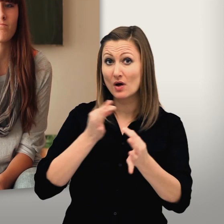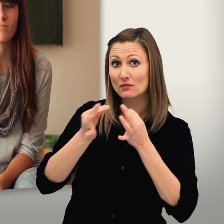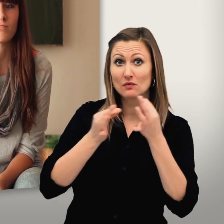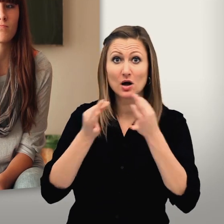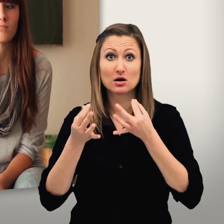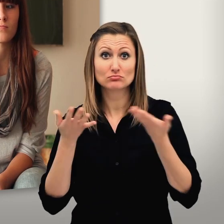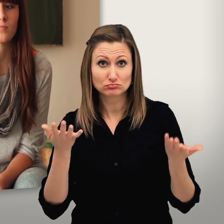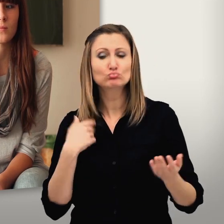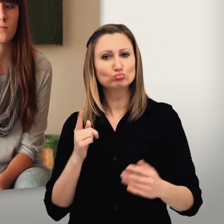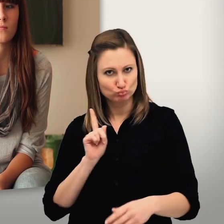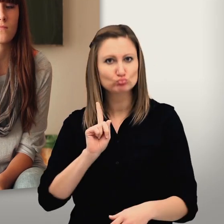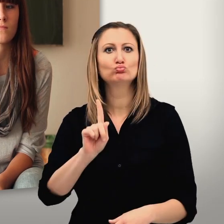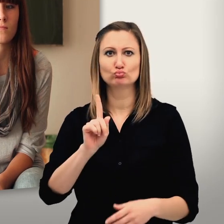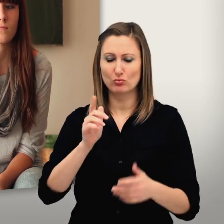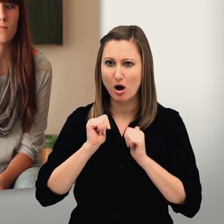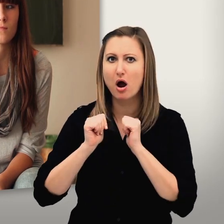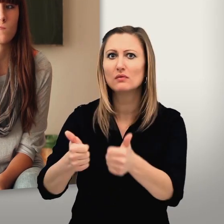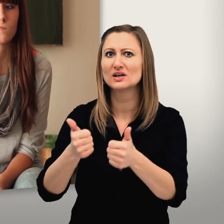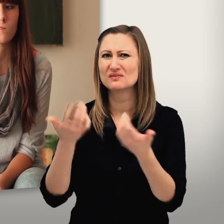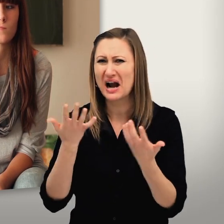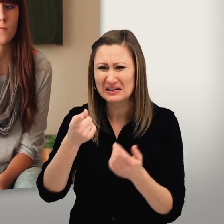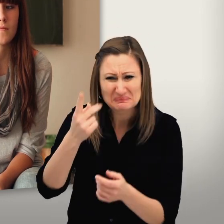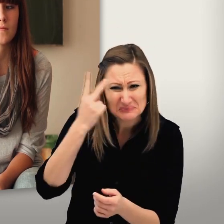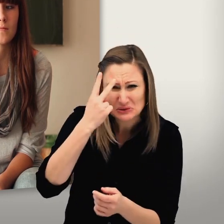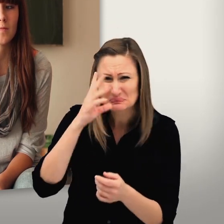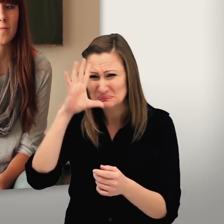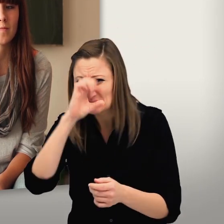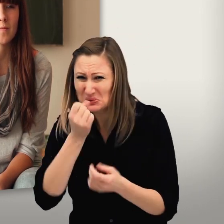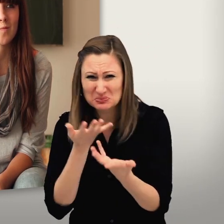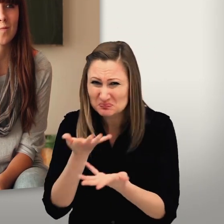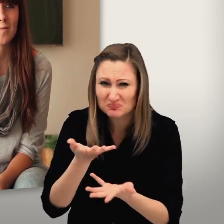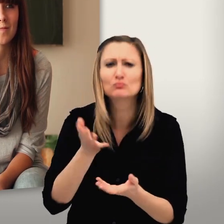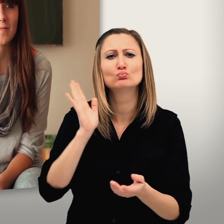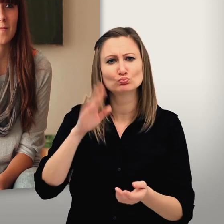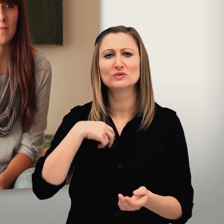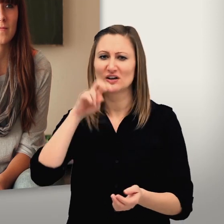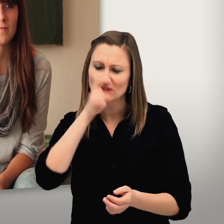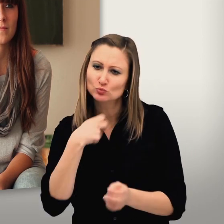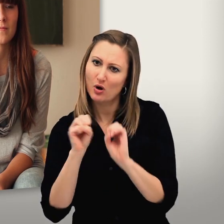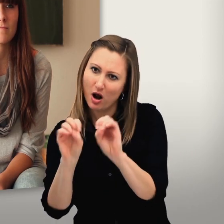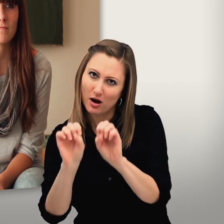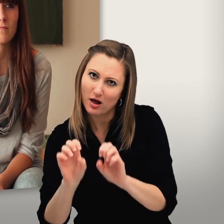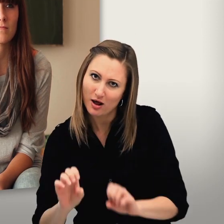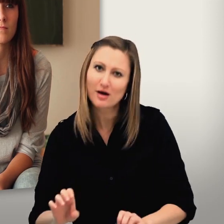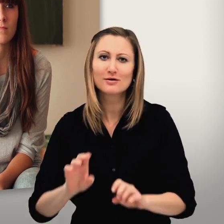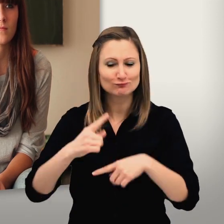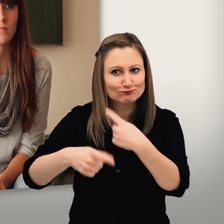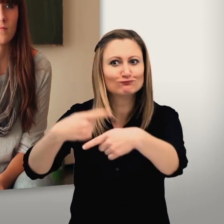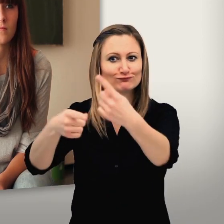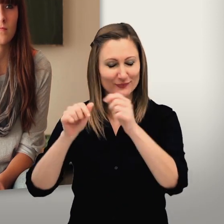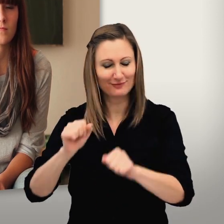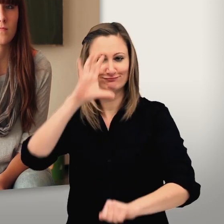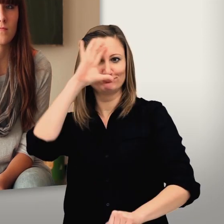Entweder werden wir halt konkret gefragt oder gehen einfach hin und fragen, verstehst du das? Und dann müssen wir versuchen, denen das zu erklären und